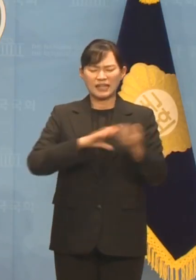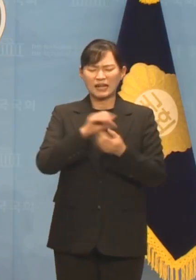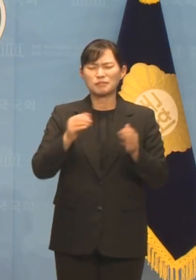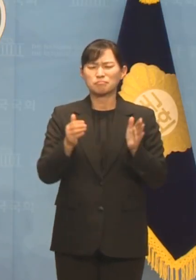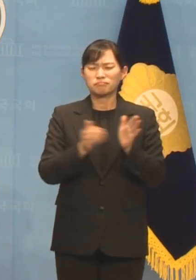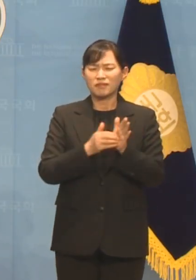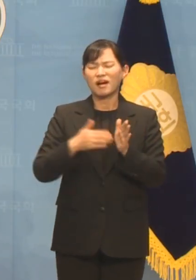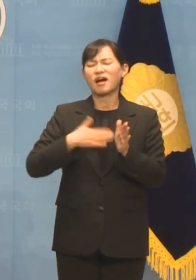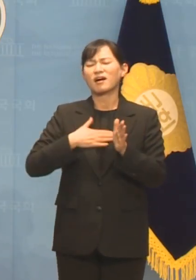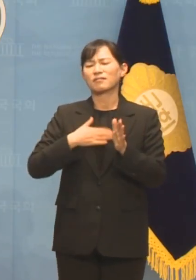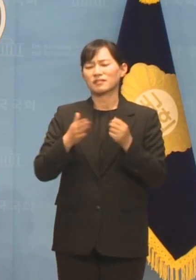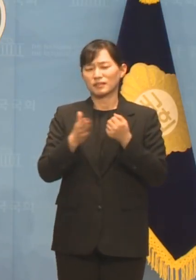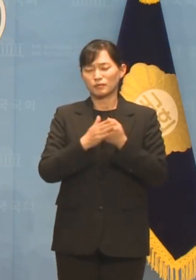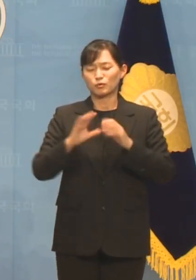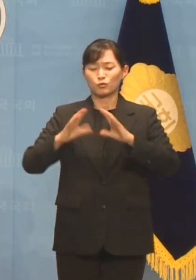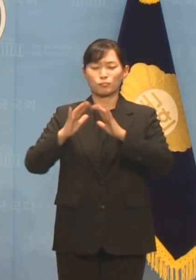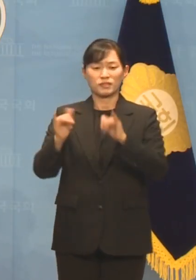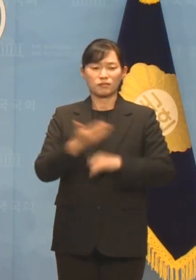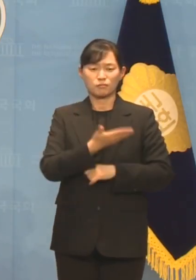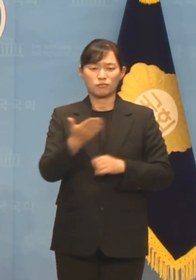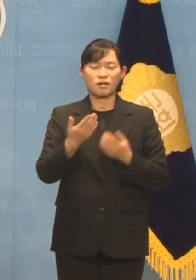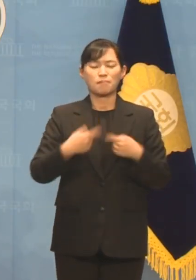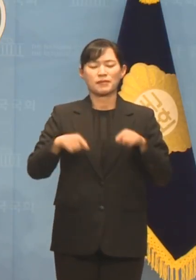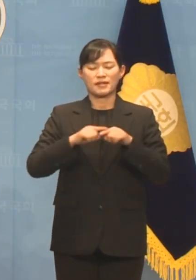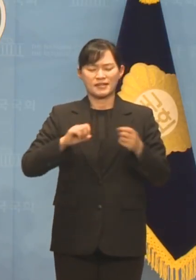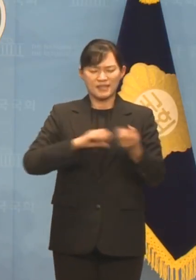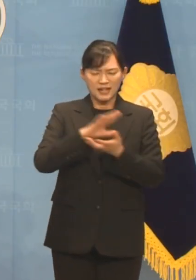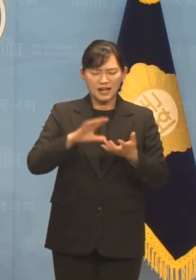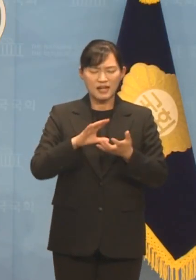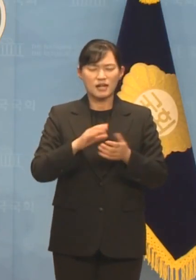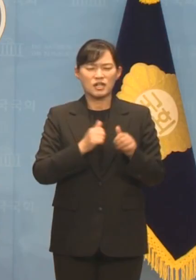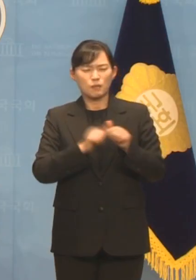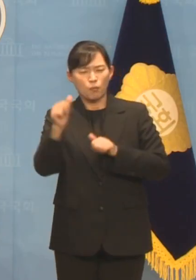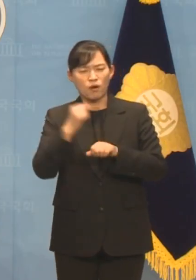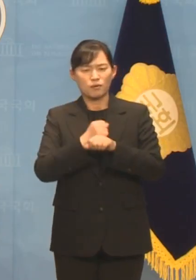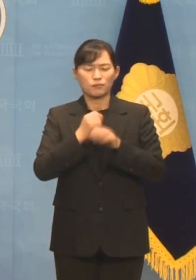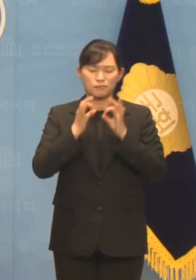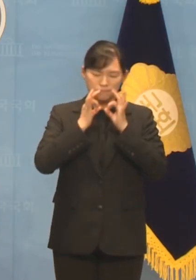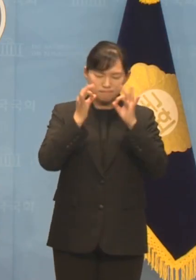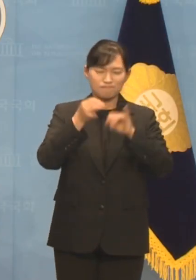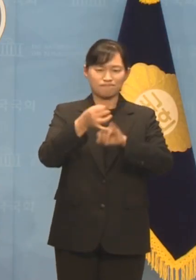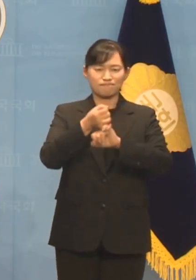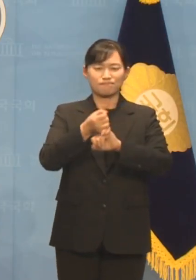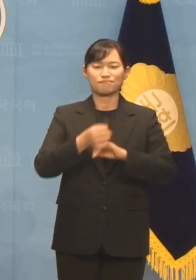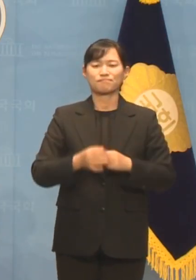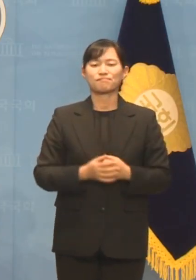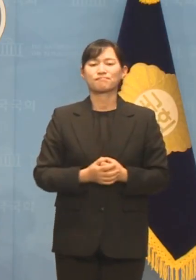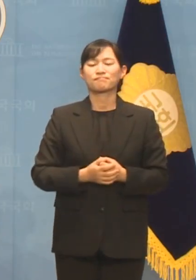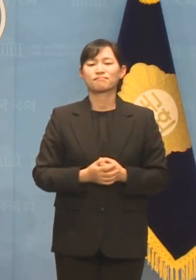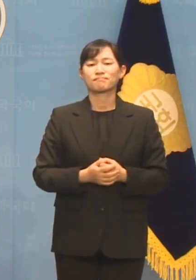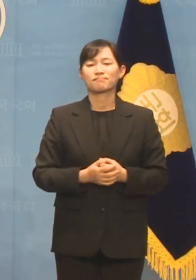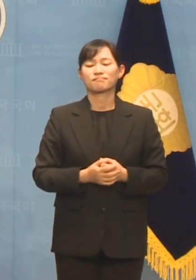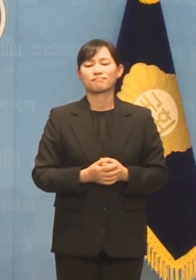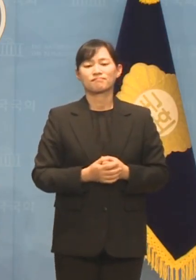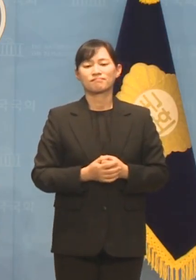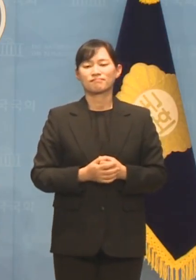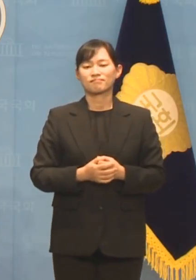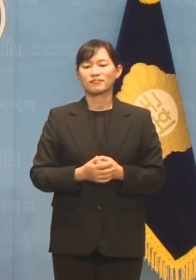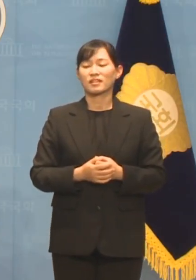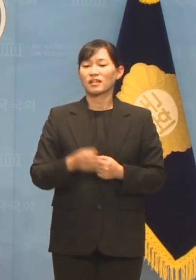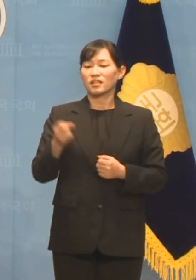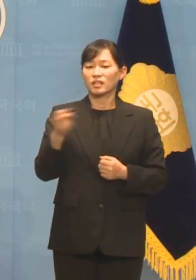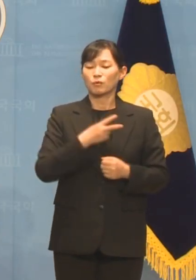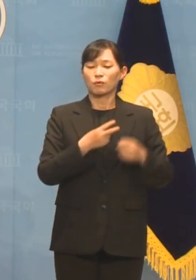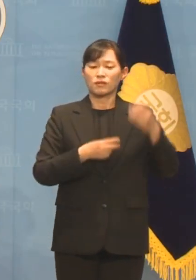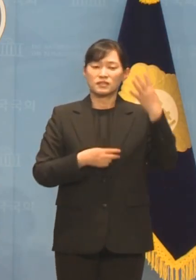중요성을 알기에 국민과 함께 내란을 극복해 나가고자 하는 노력을 기울이겠습니다. 그리고